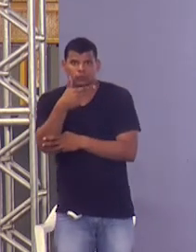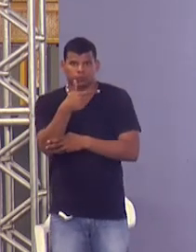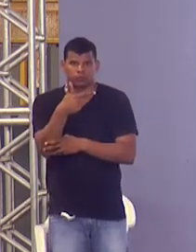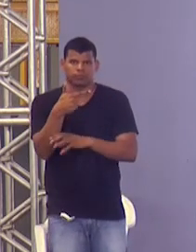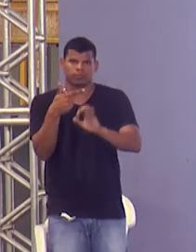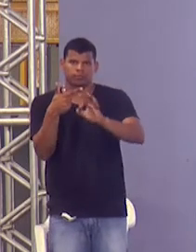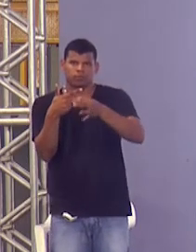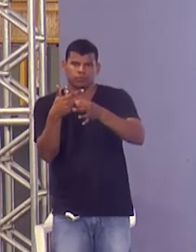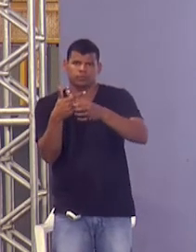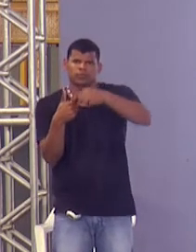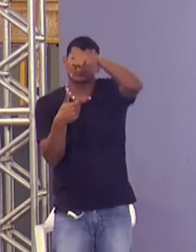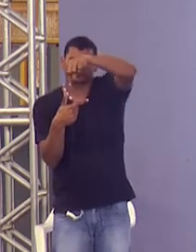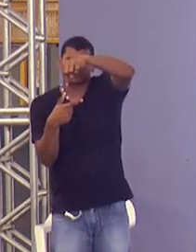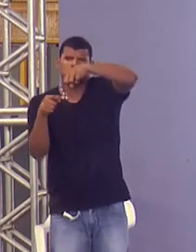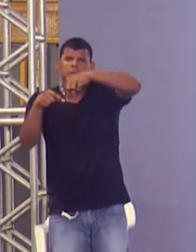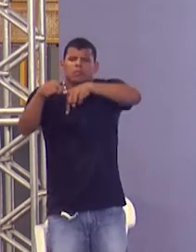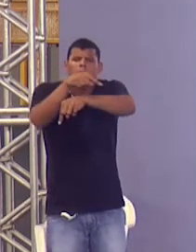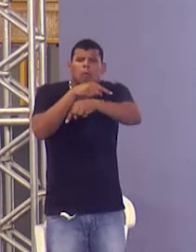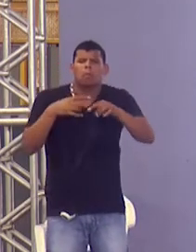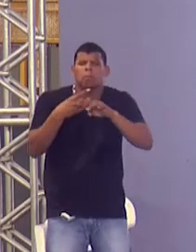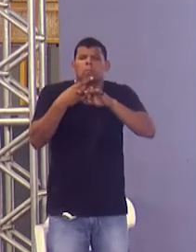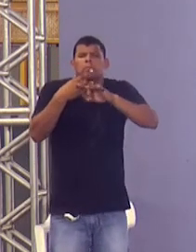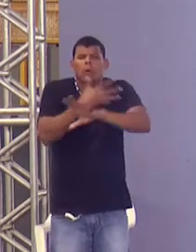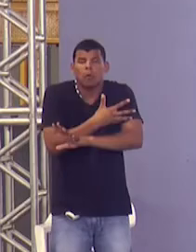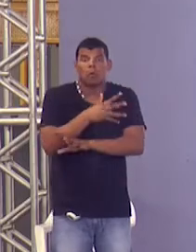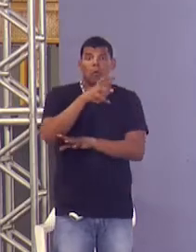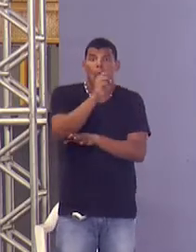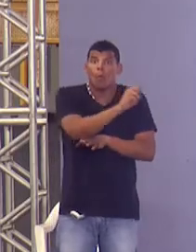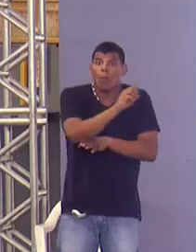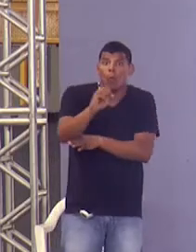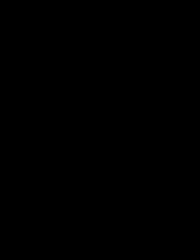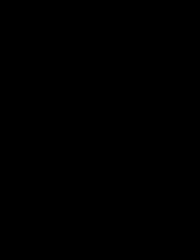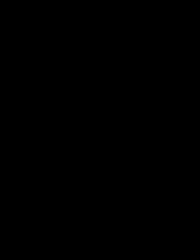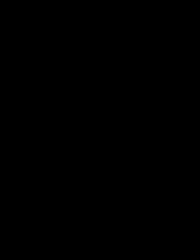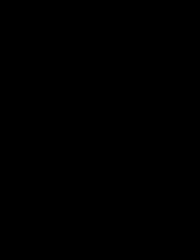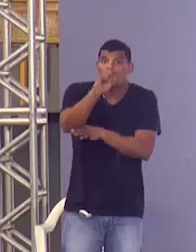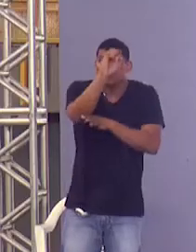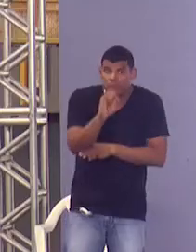Quando o Carlinhos completar a volta de número 80,